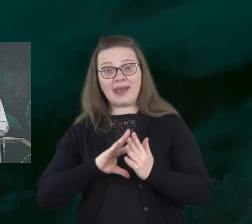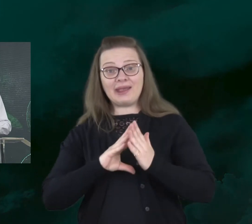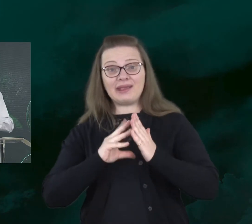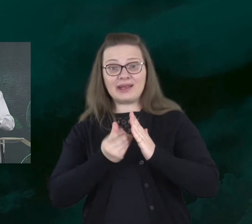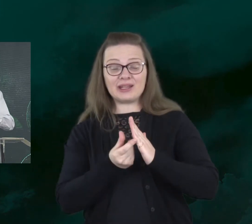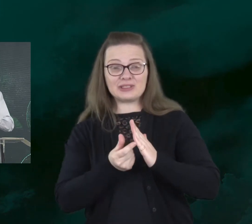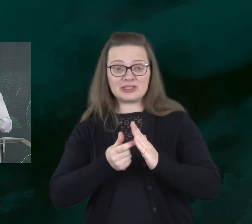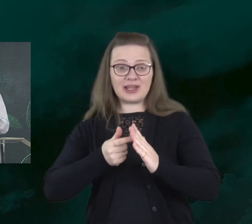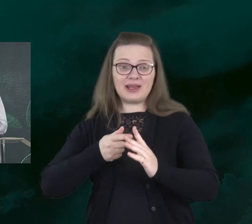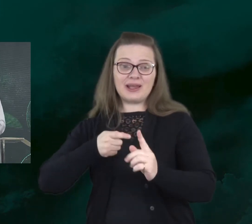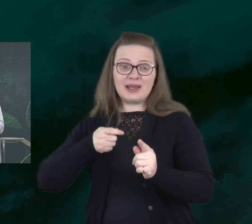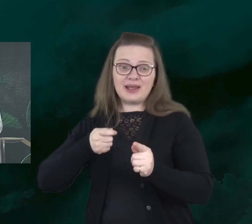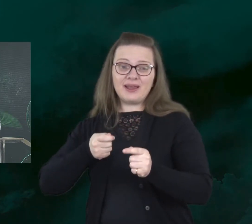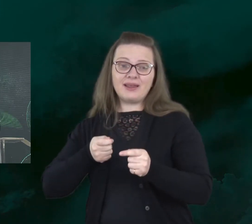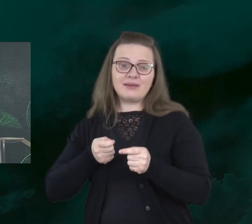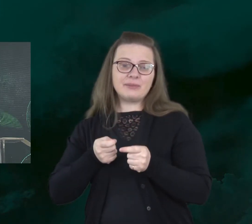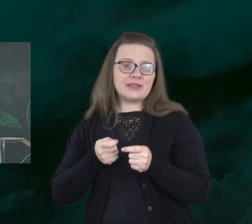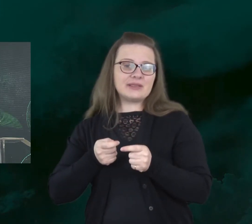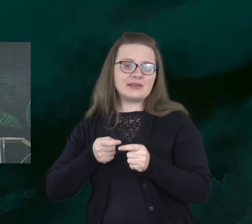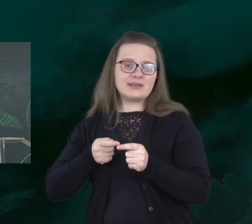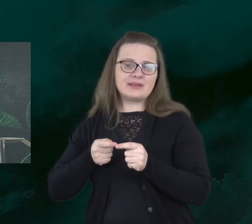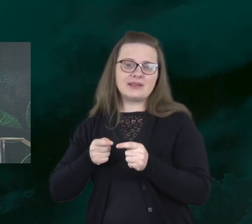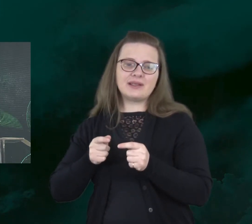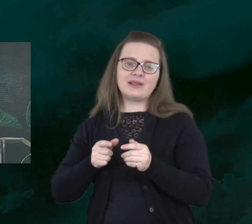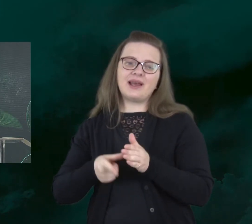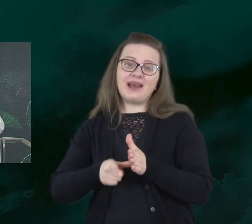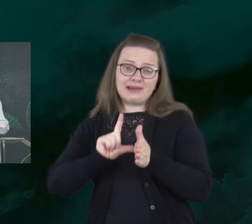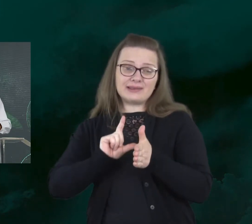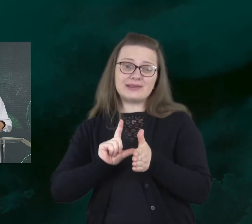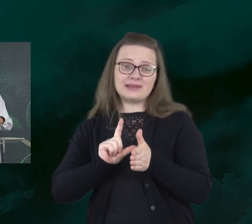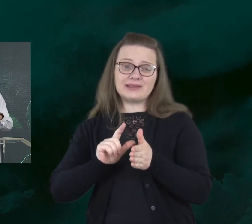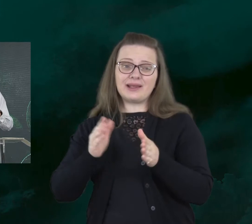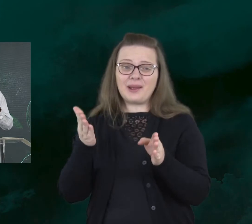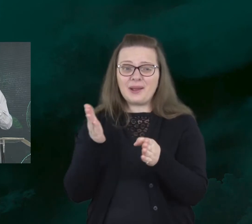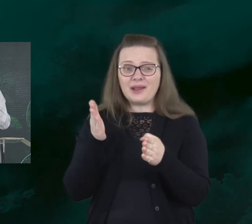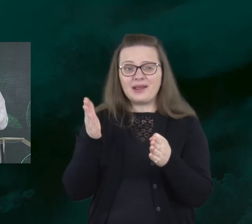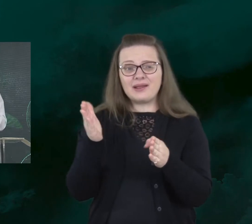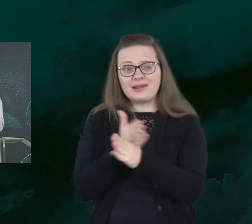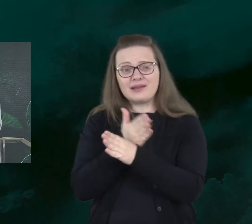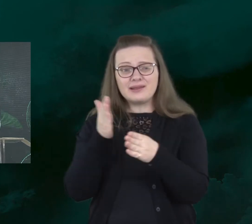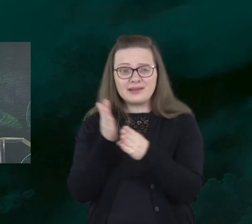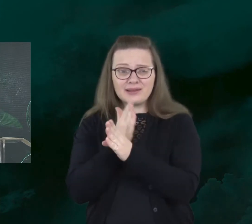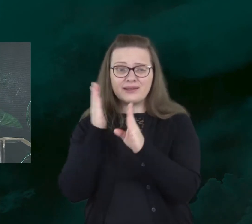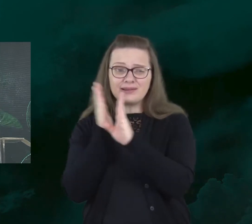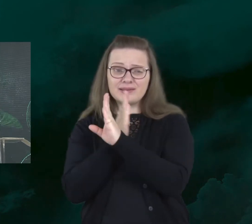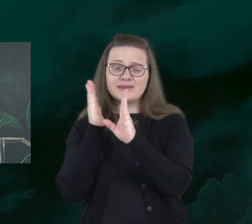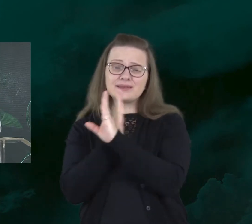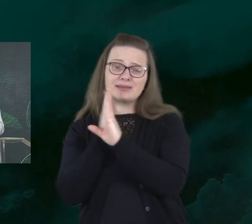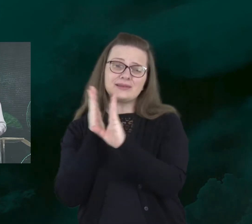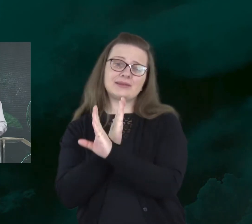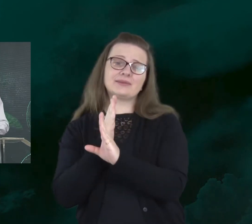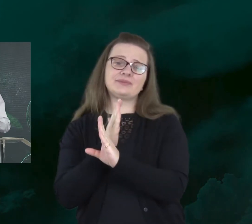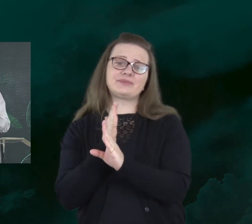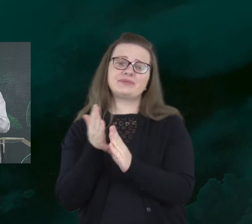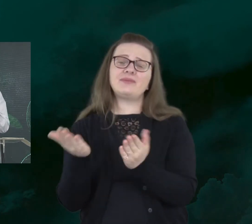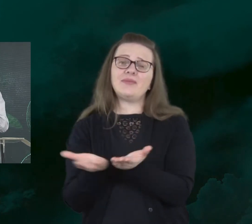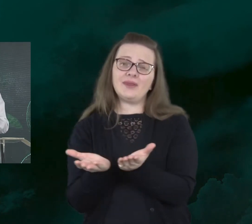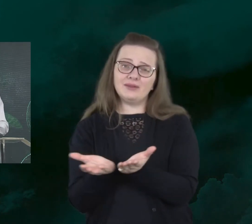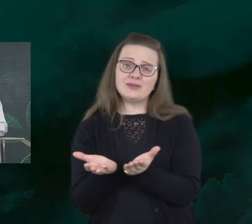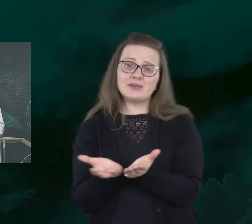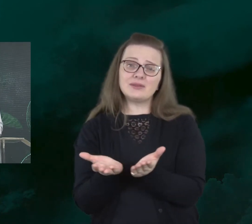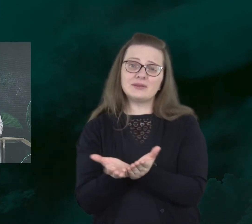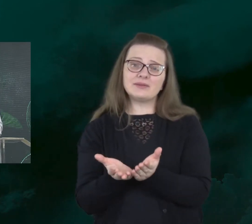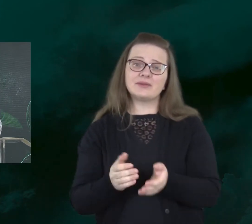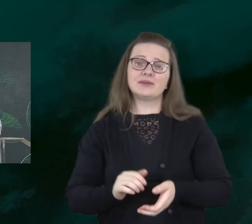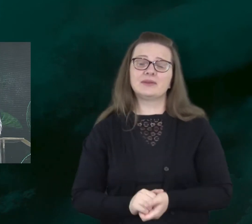judaísmo, avantajava-me a muitos da minha idade, sendo extremamente zeloso das tradições